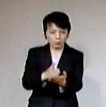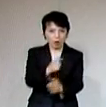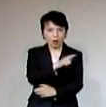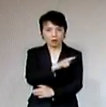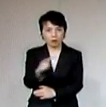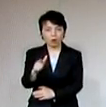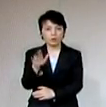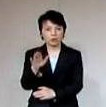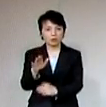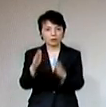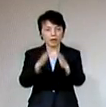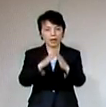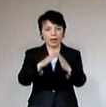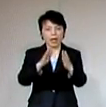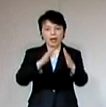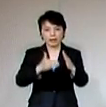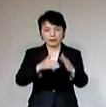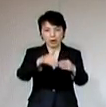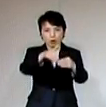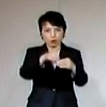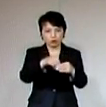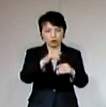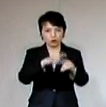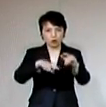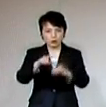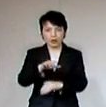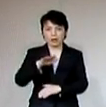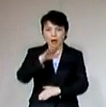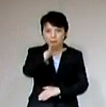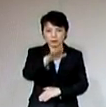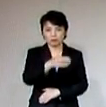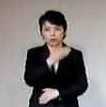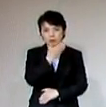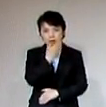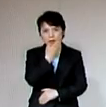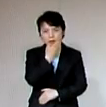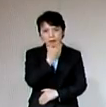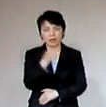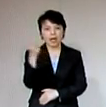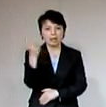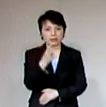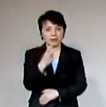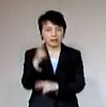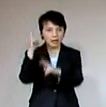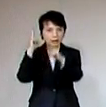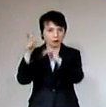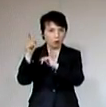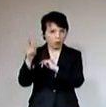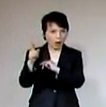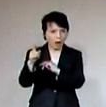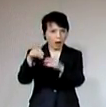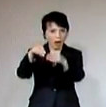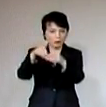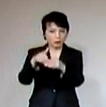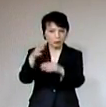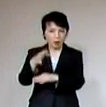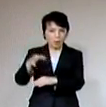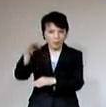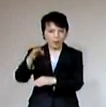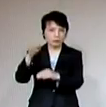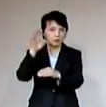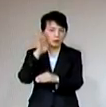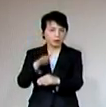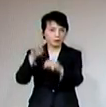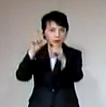って家計の収入を増やすことが第一です。さらには企業が賃上げしやすくなる